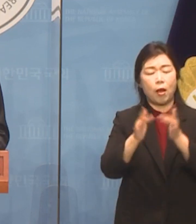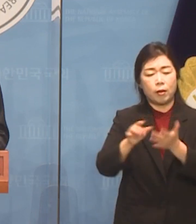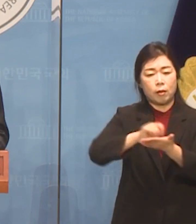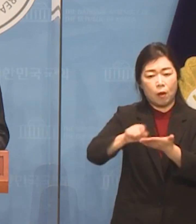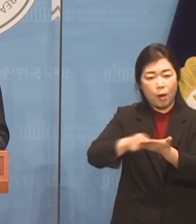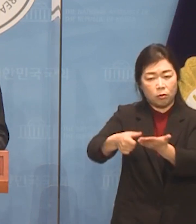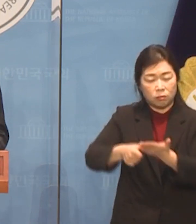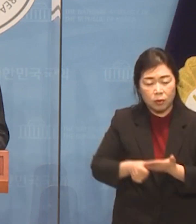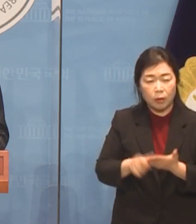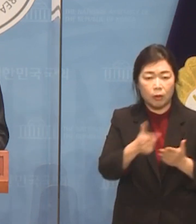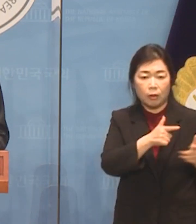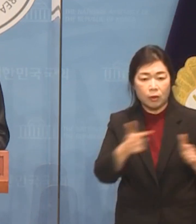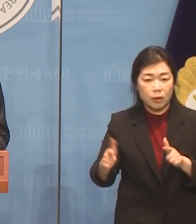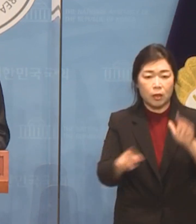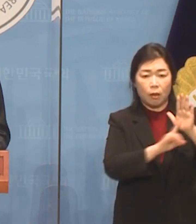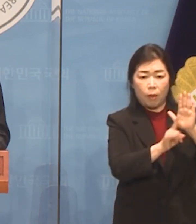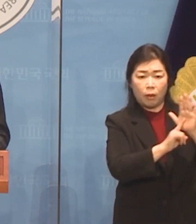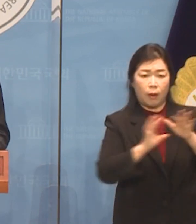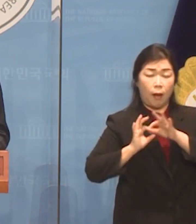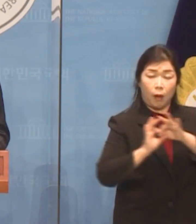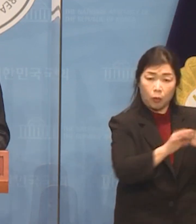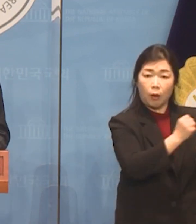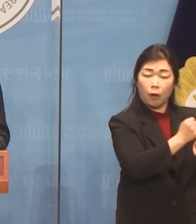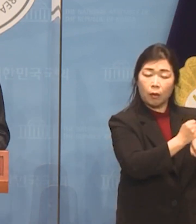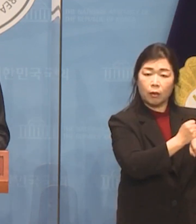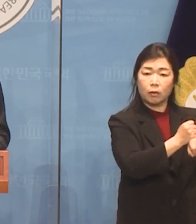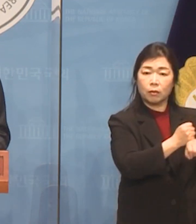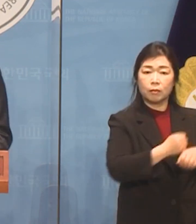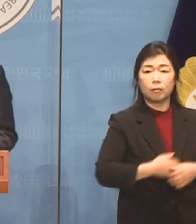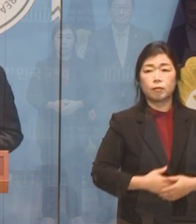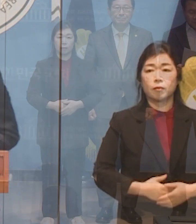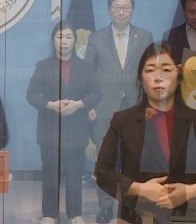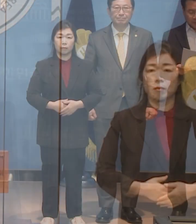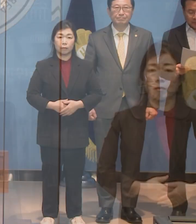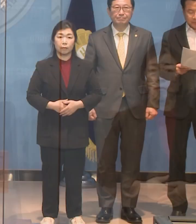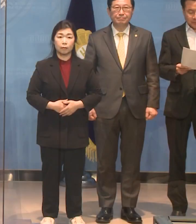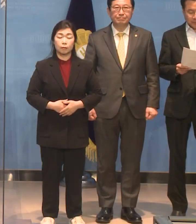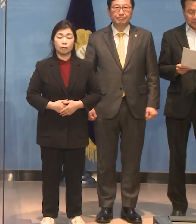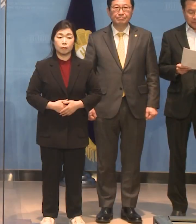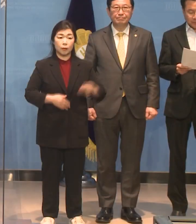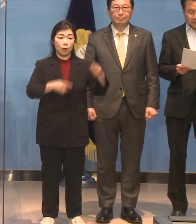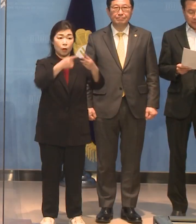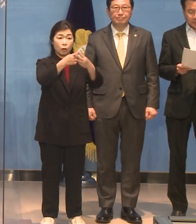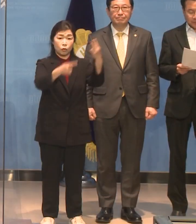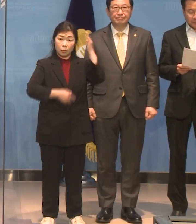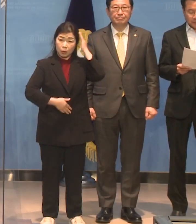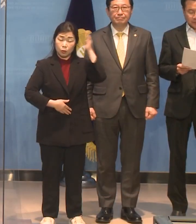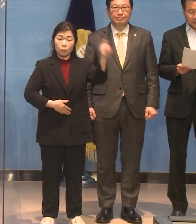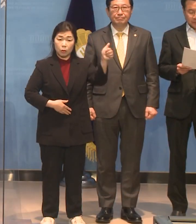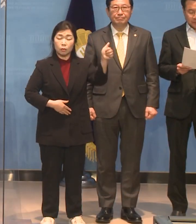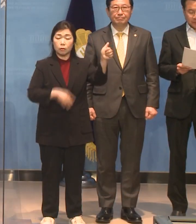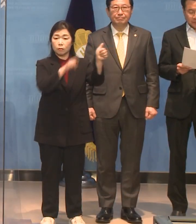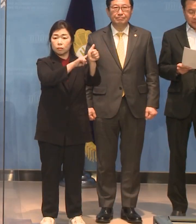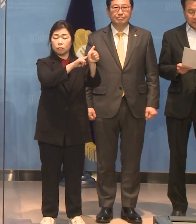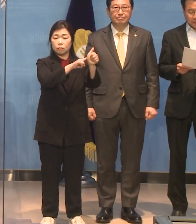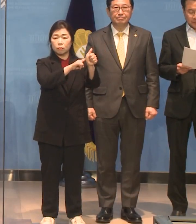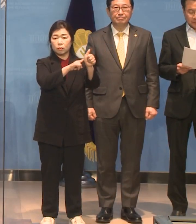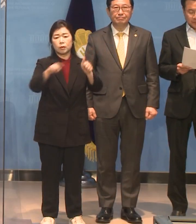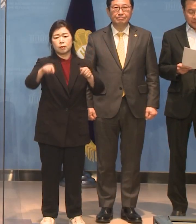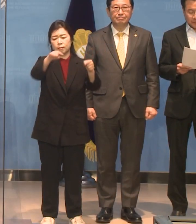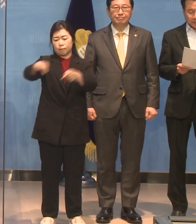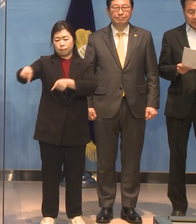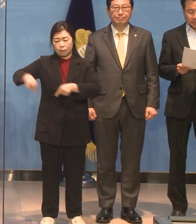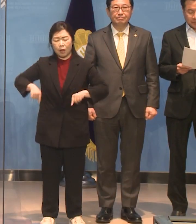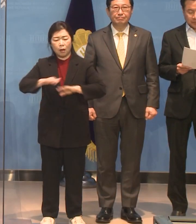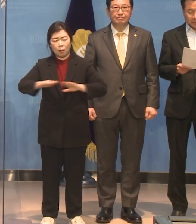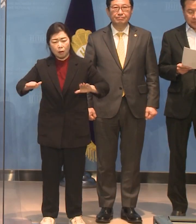서명운동과 각종 캠페인을 대대적으로 벌여 나갈 것입니다 윤석열 대통령은 제3자 변제